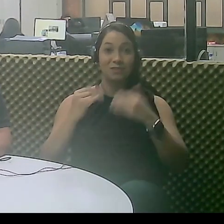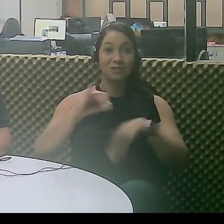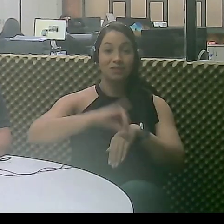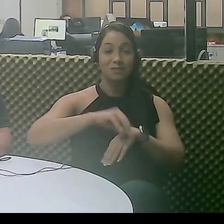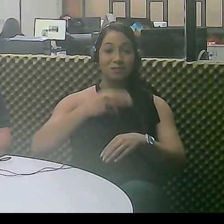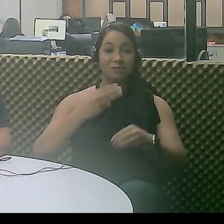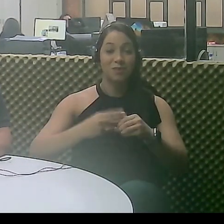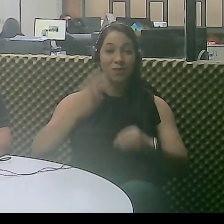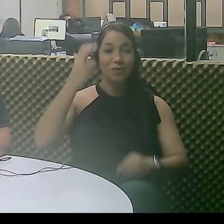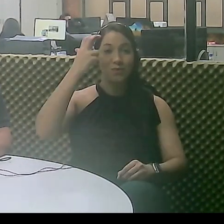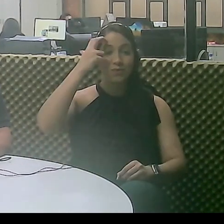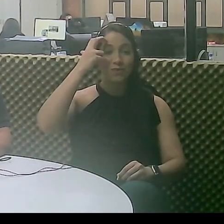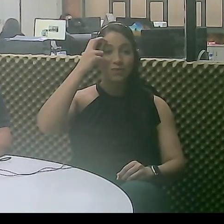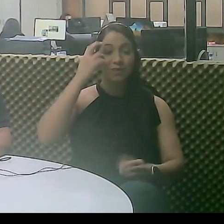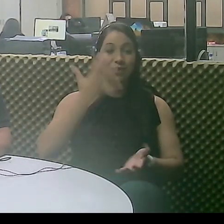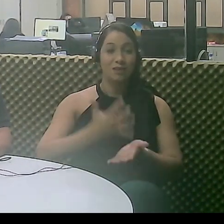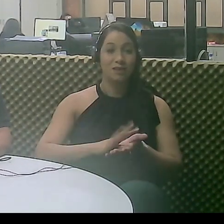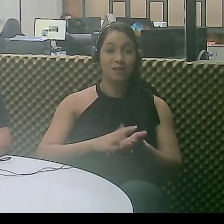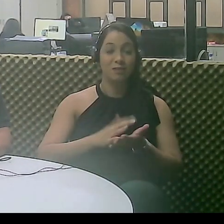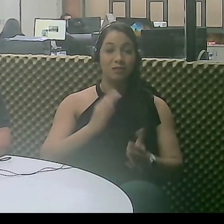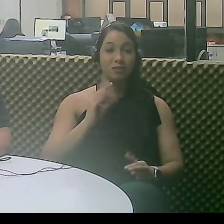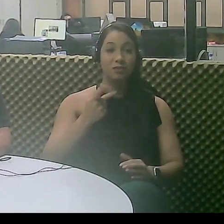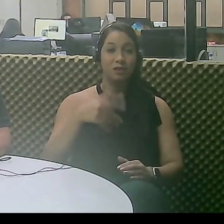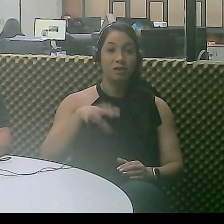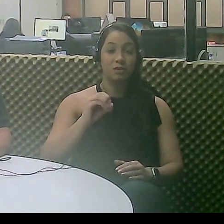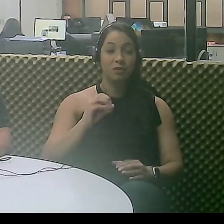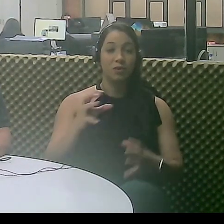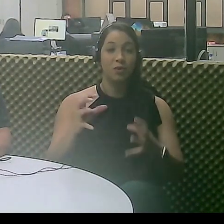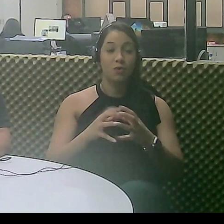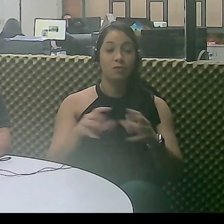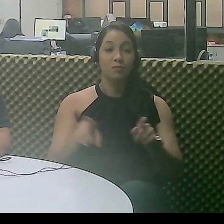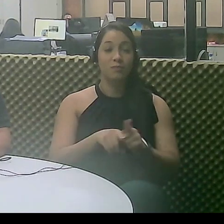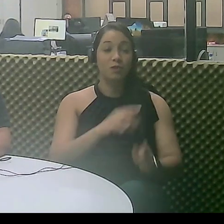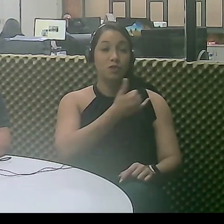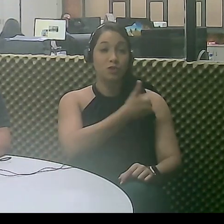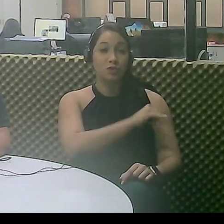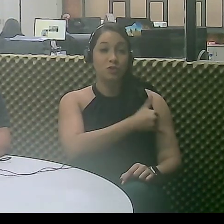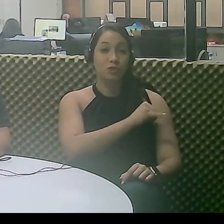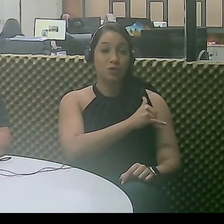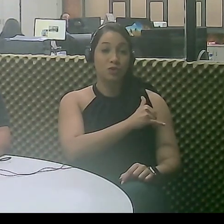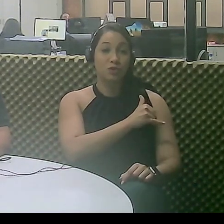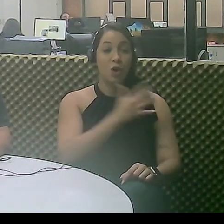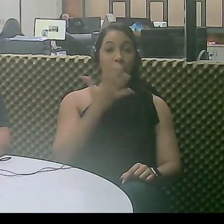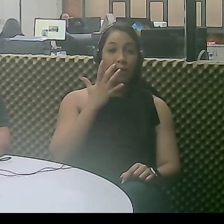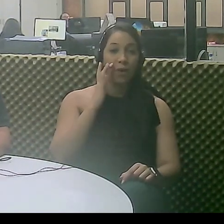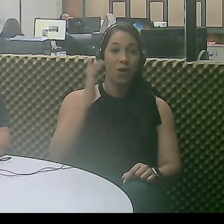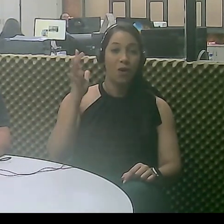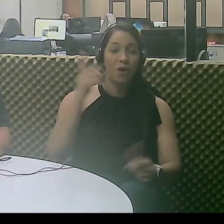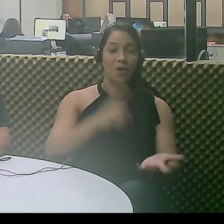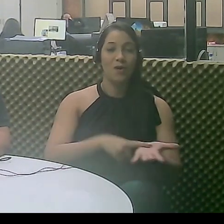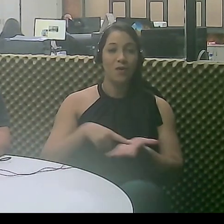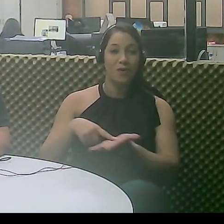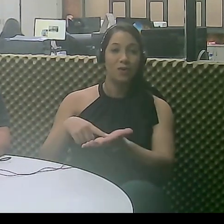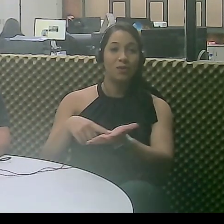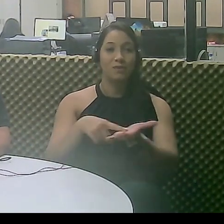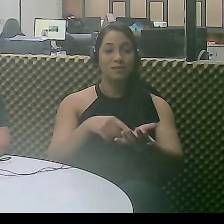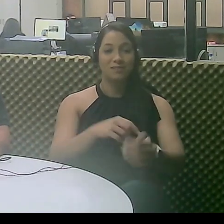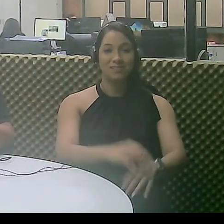de Cultura, Samba de Francisco e o Grupo de Samba de Gafieira do Rio de Janeiro, Passo de Ouro com convidados.